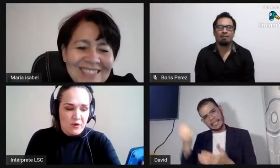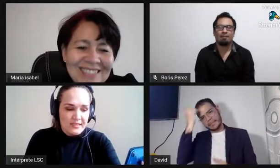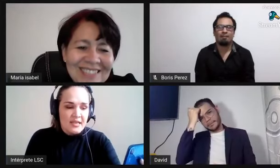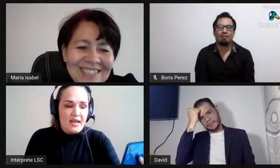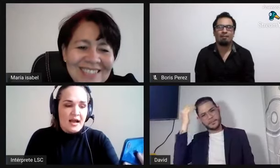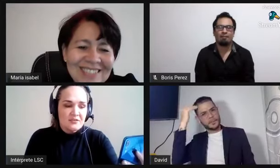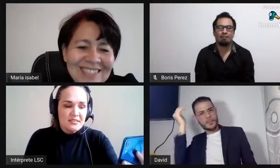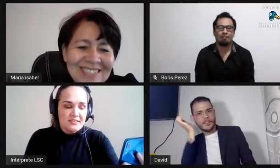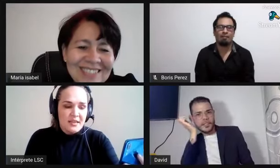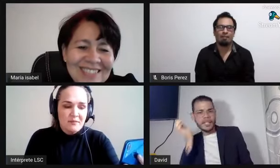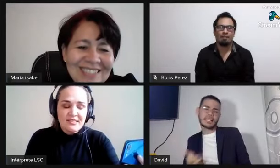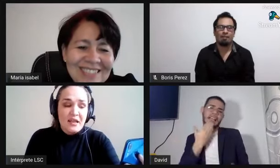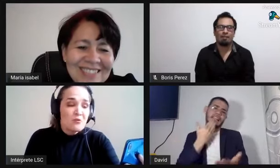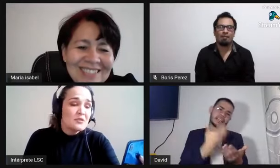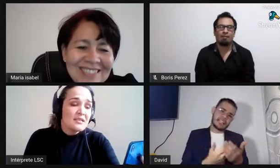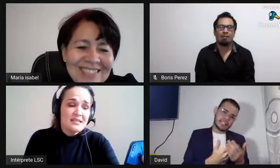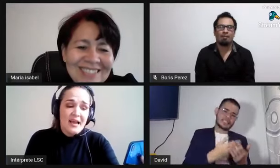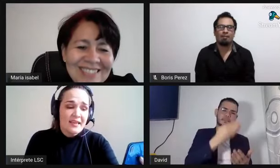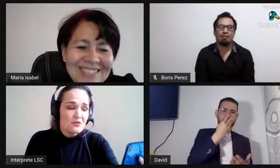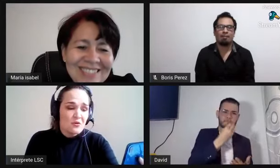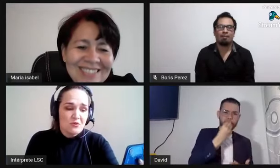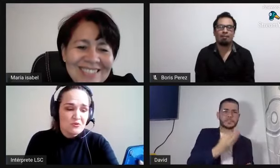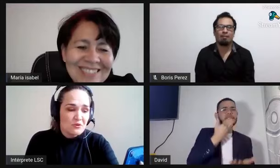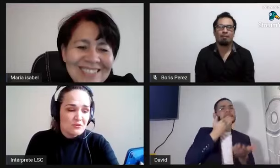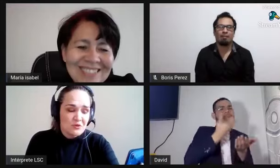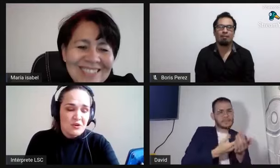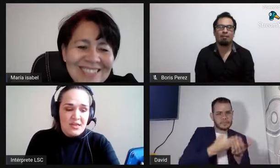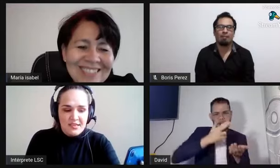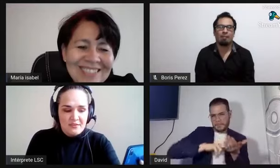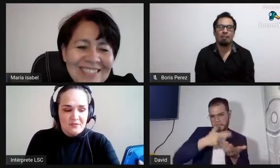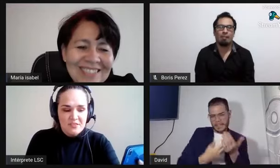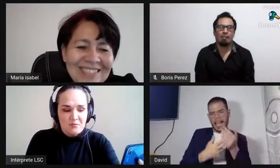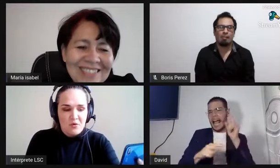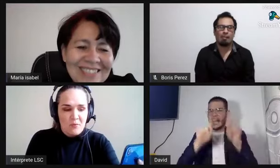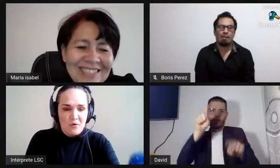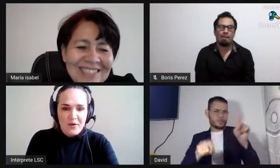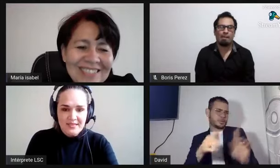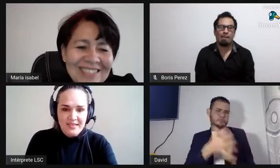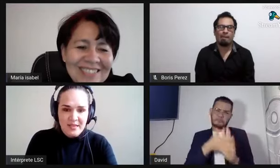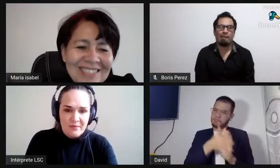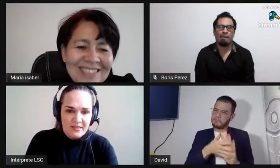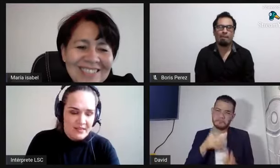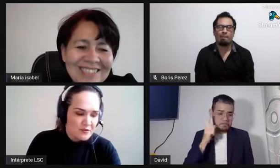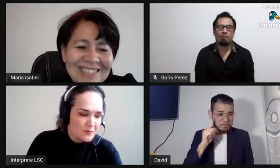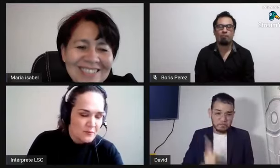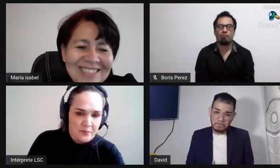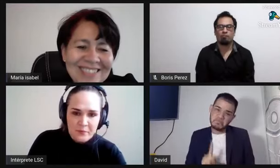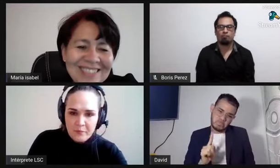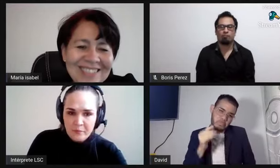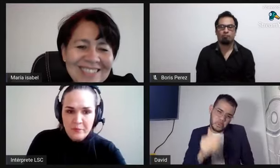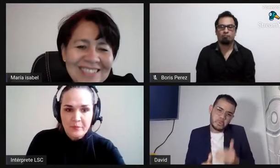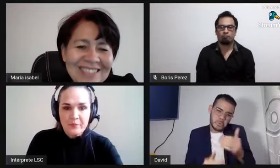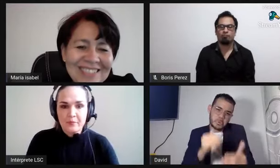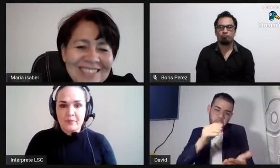profe Boris, a los intérpretes, hay algunas señas que no conozco y entonces poco a poco voy a seguir aprendiendo.